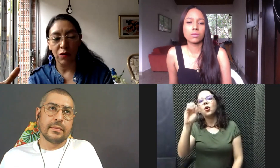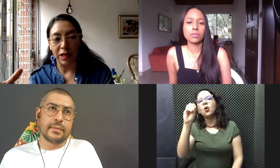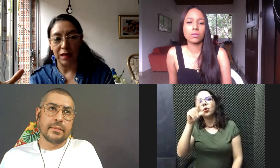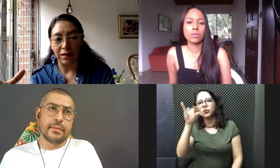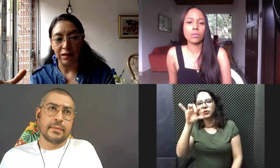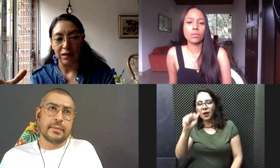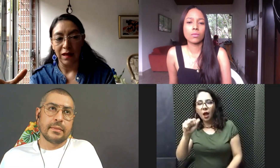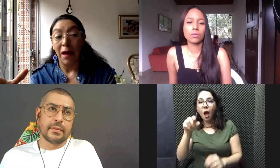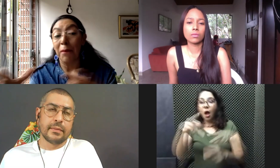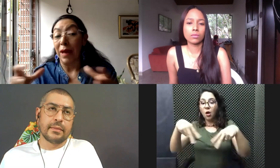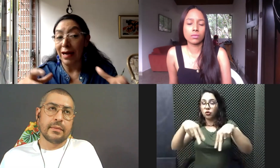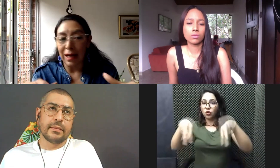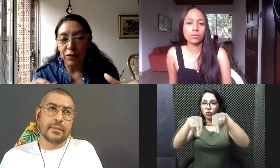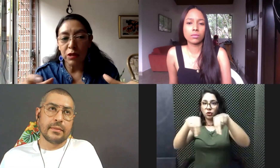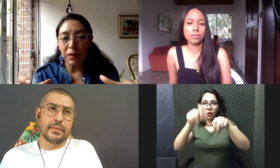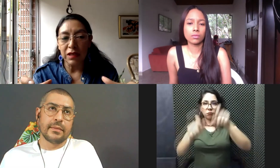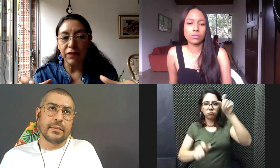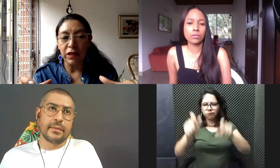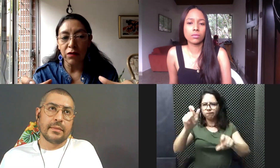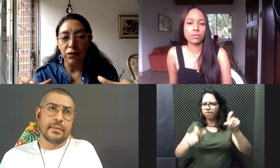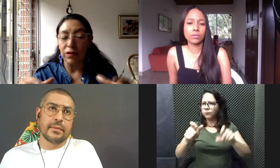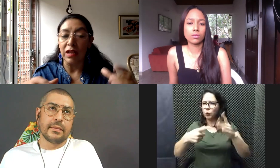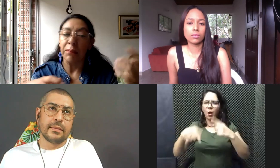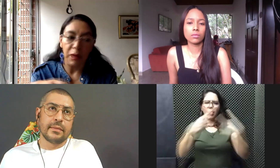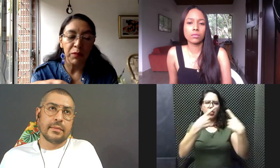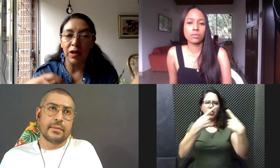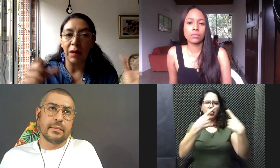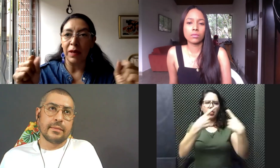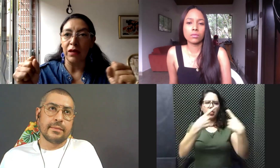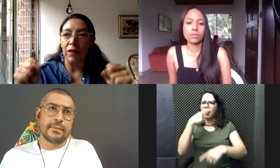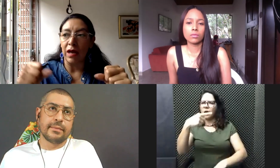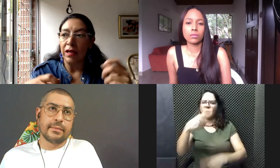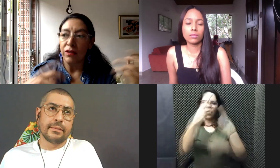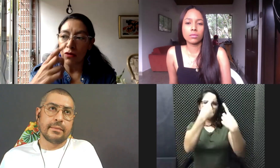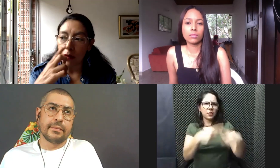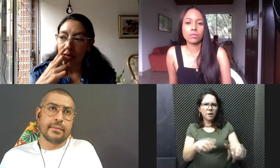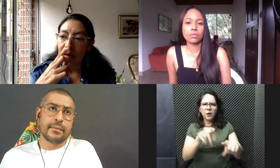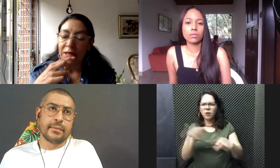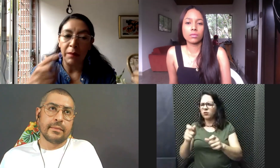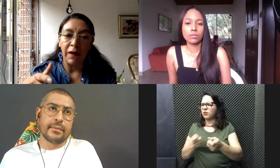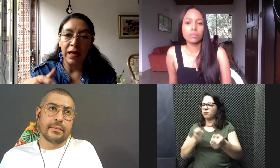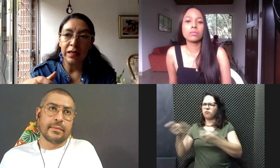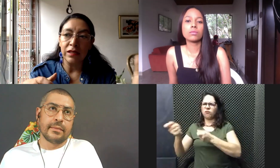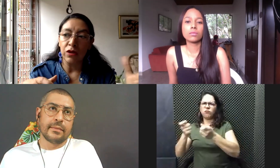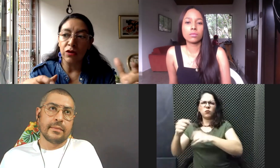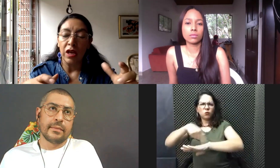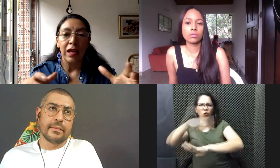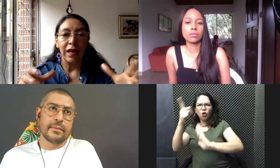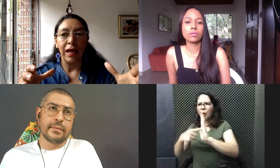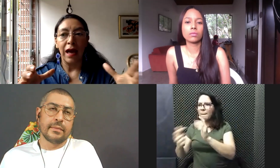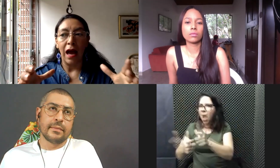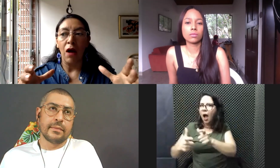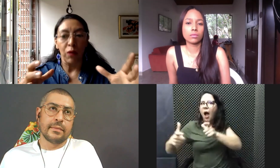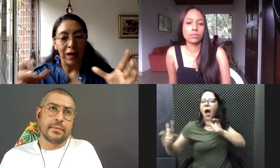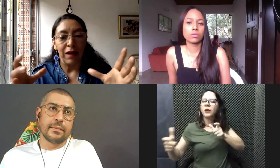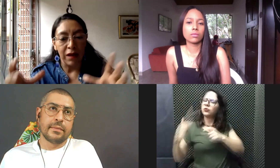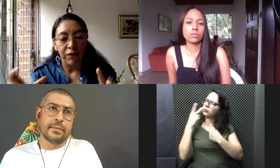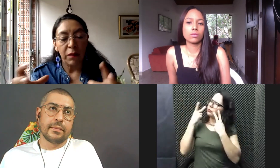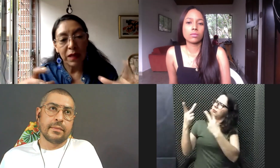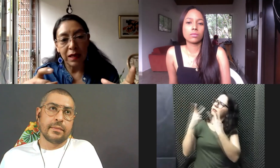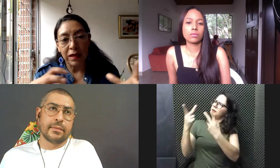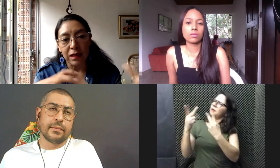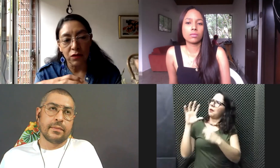una dominante. Para el caso específico de, por ejemplo, de la película, yo veía y me llamaba la atención que aunque